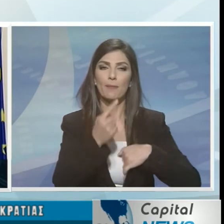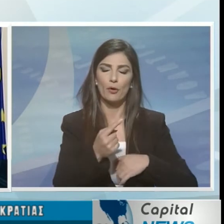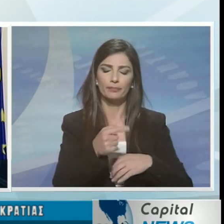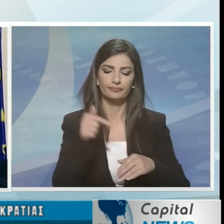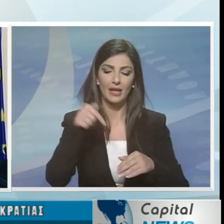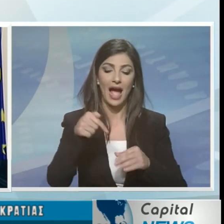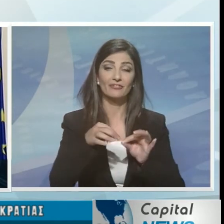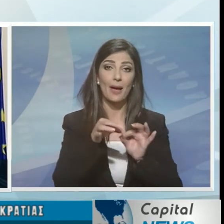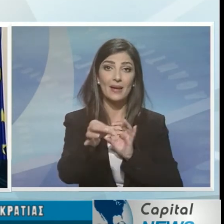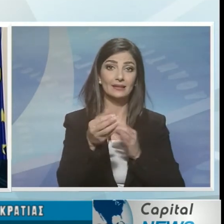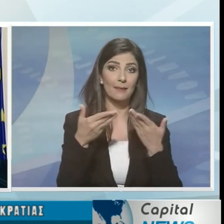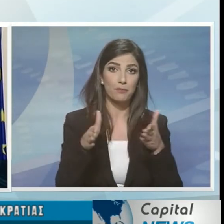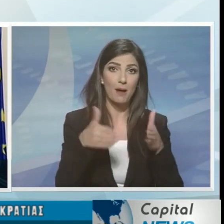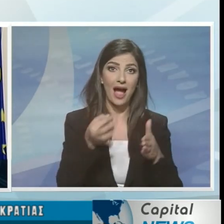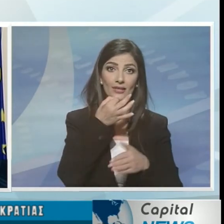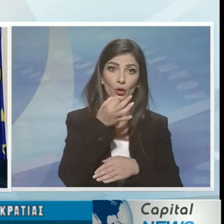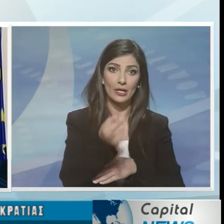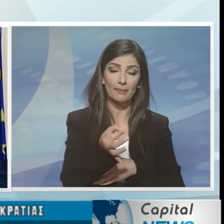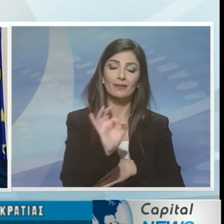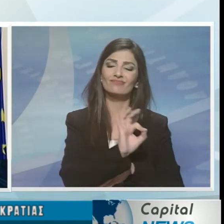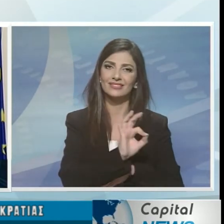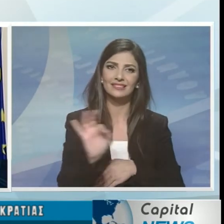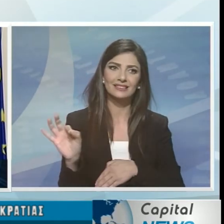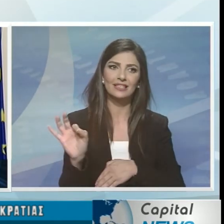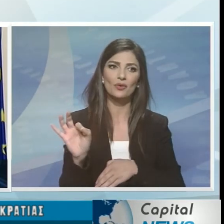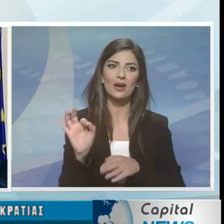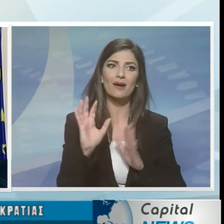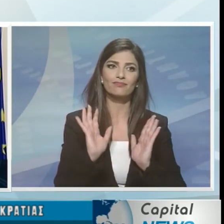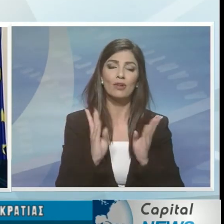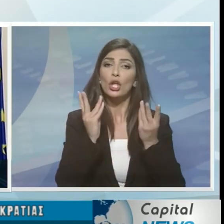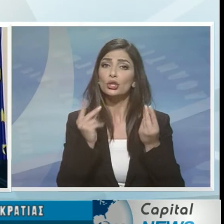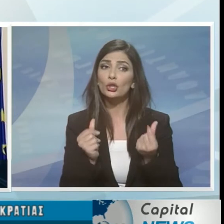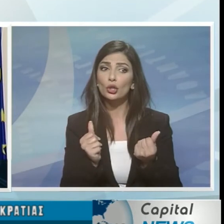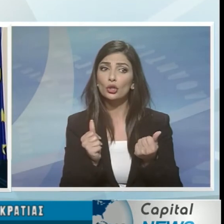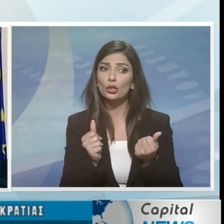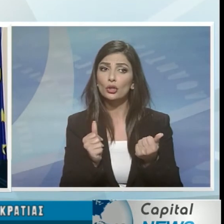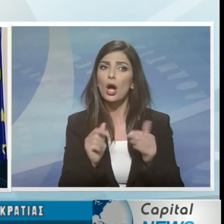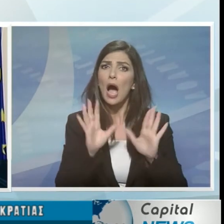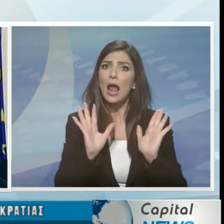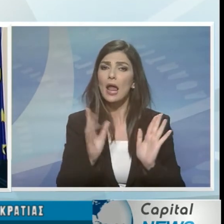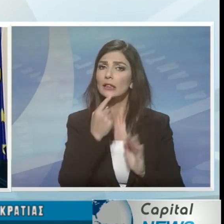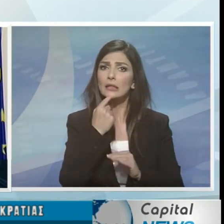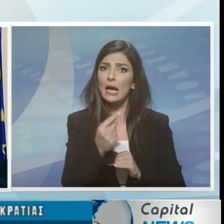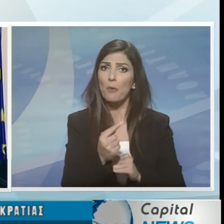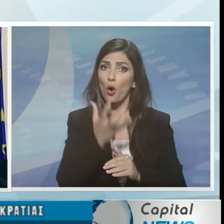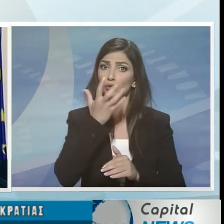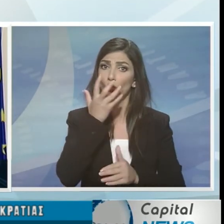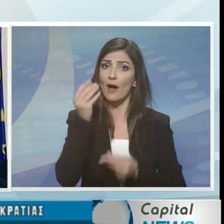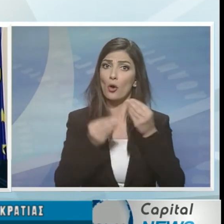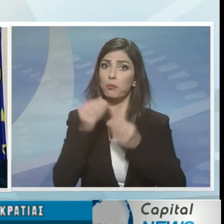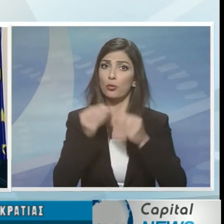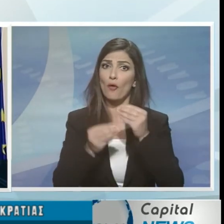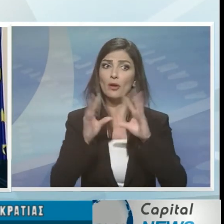μέτρα που προανέφερα επηρεάζουν την απρόσκοπτη, δεν επηρεάζουν, θέλω να το τονίσω, δεν επηρεάζουν